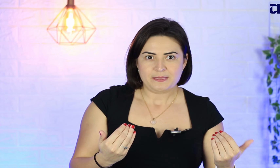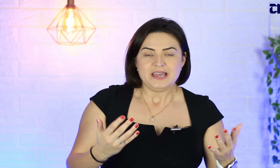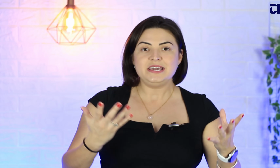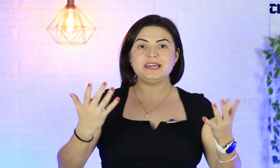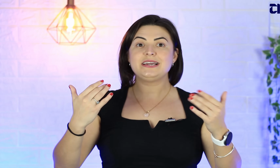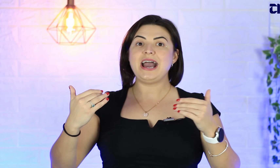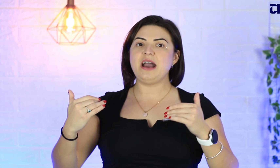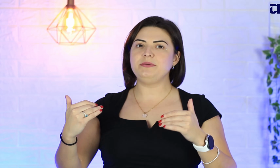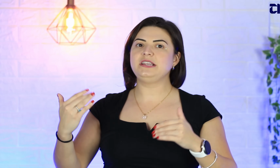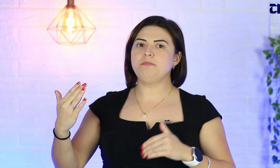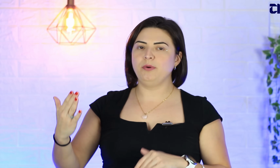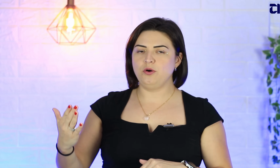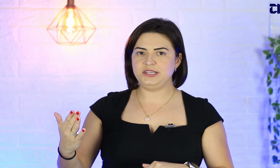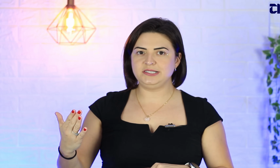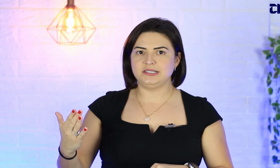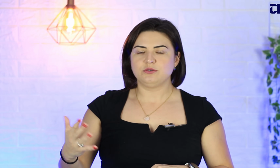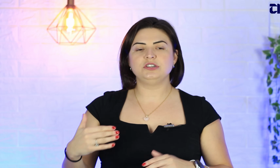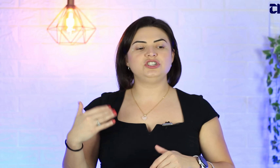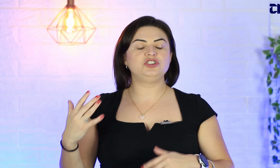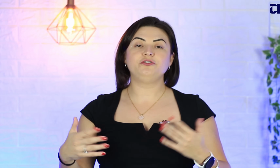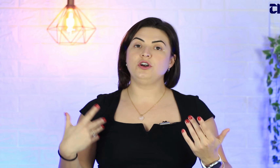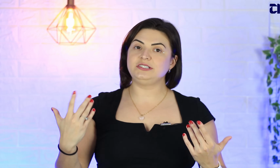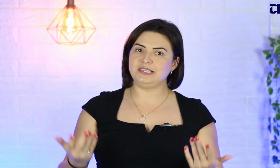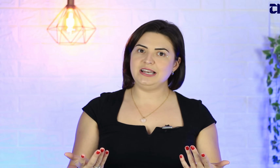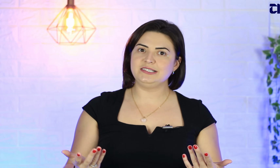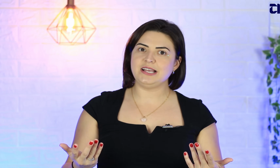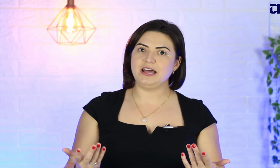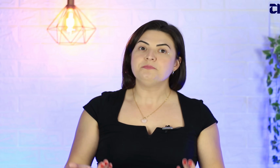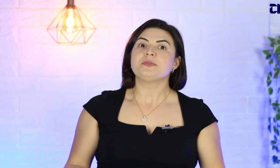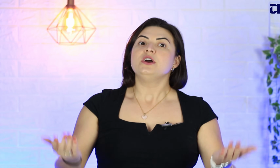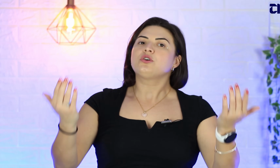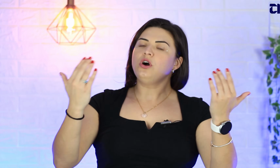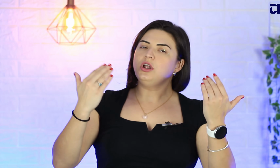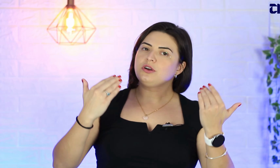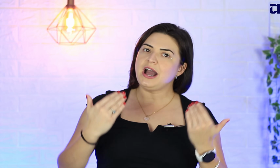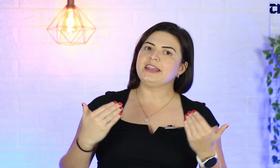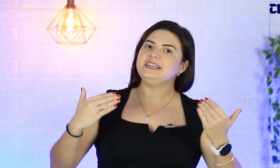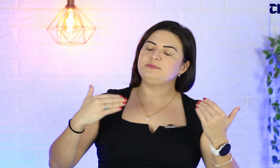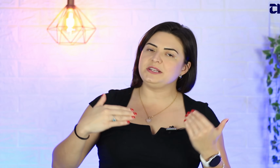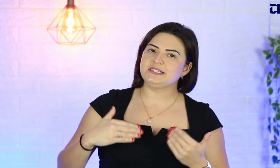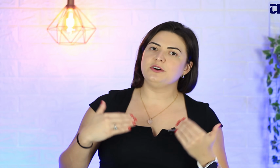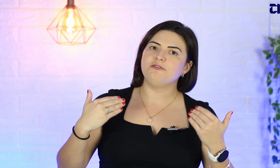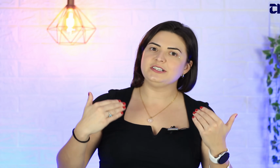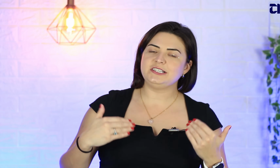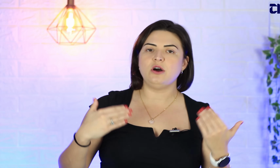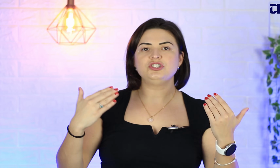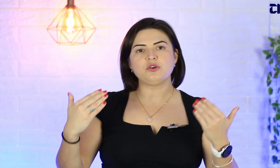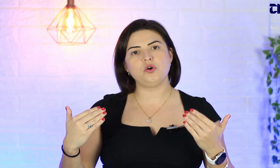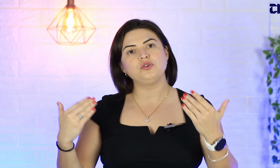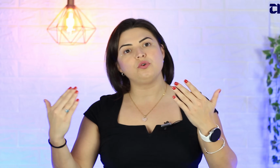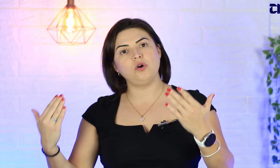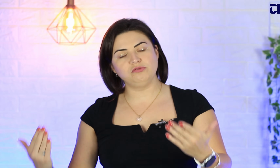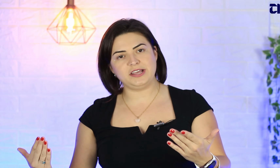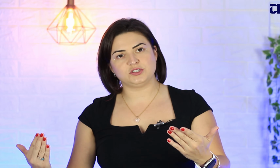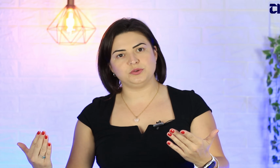E cabe depois, quando a gente for sinalizar, colocar a expressão facial de acordo com o contexto.